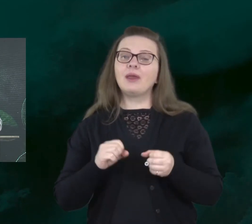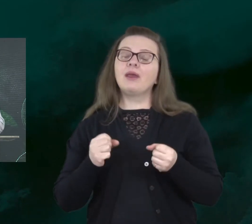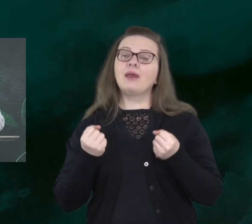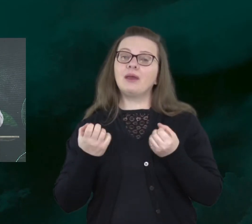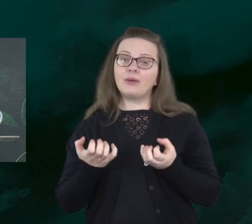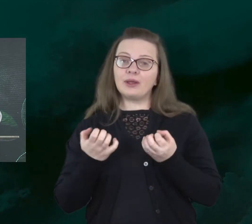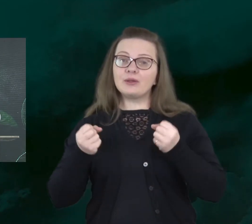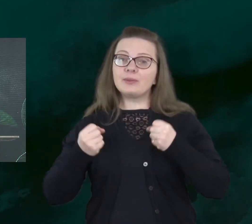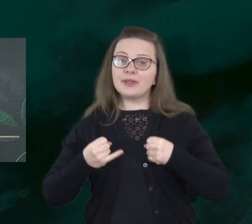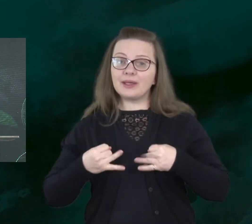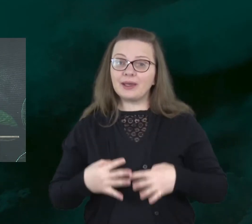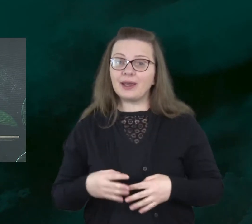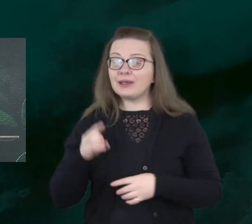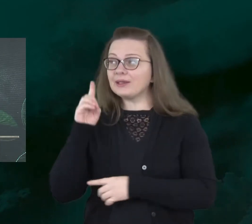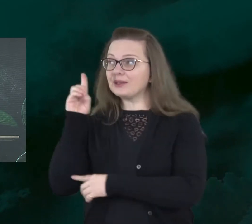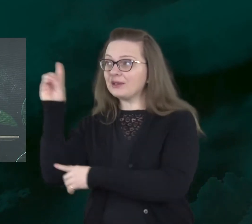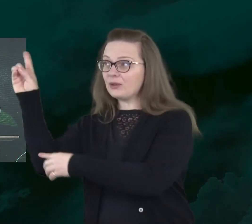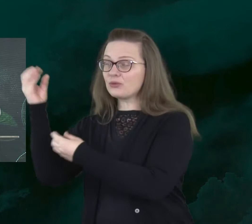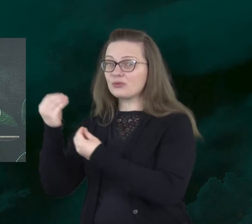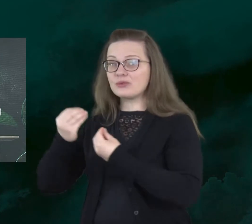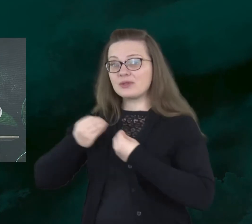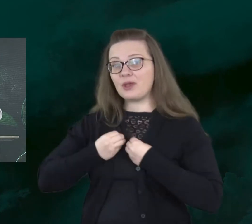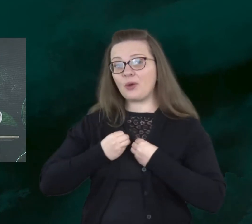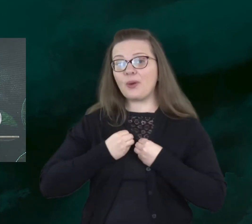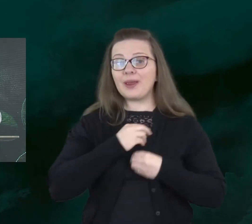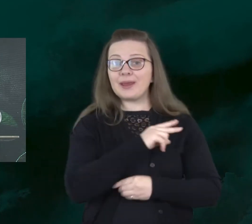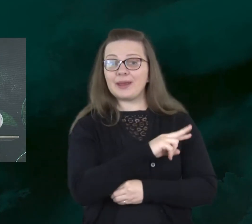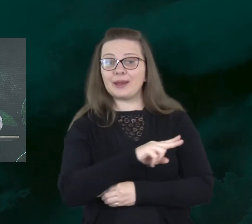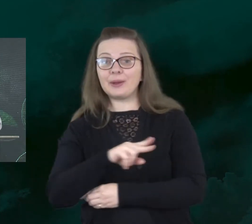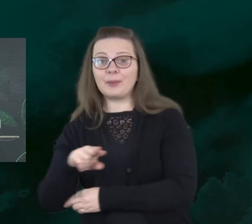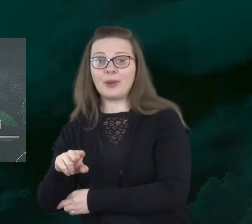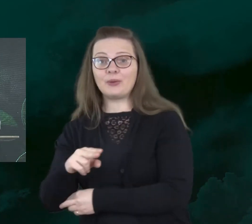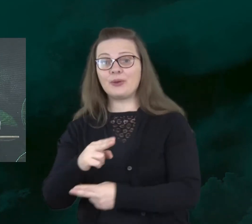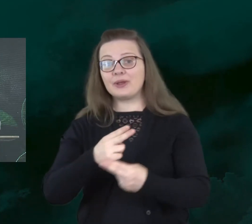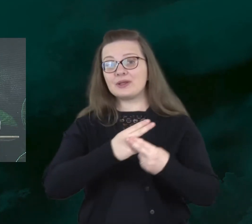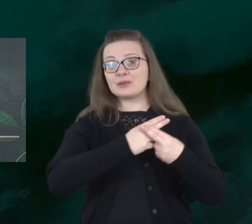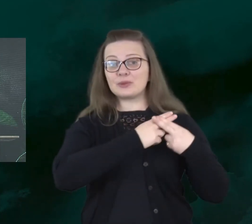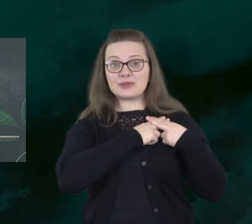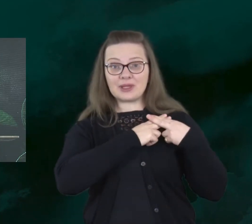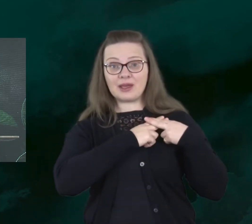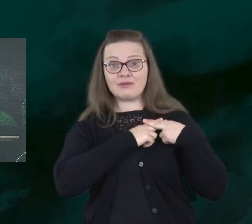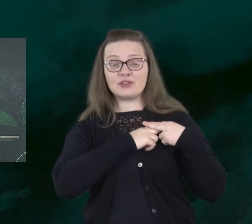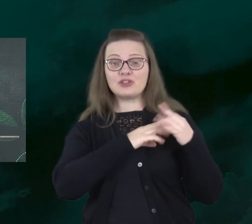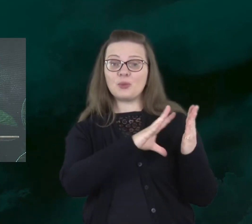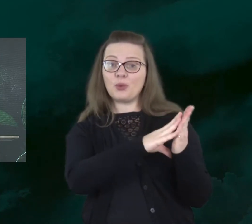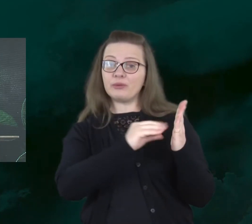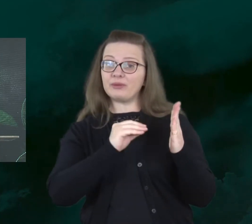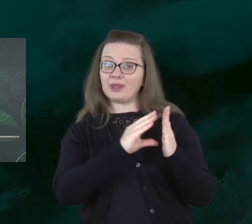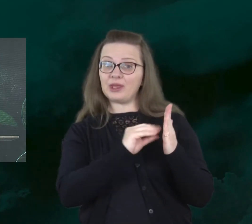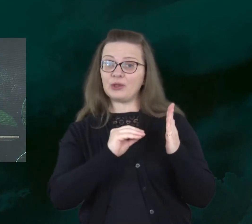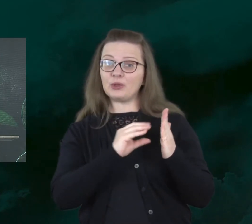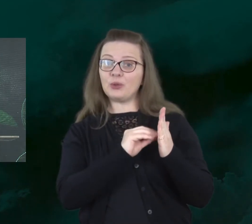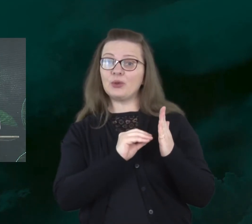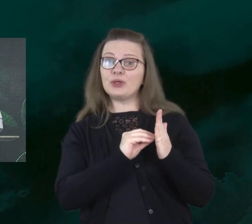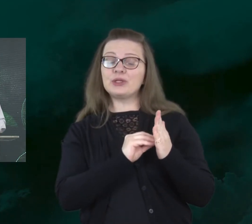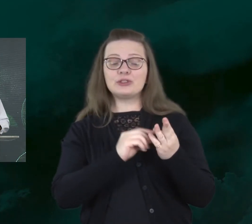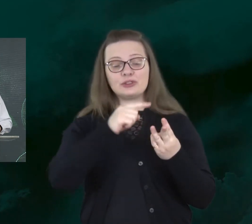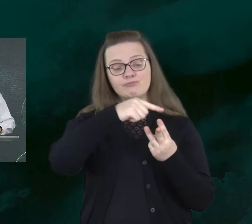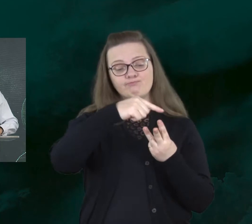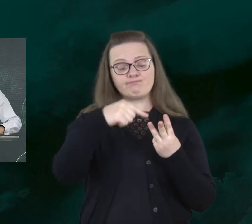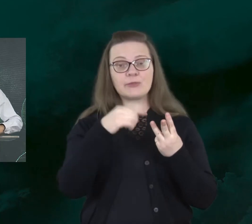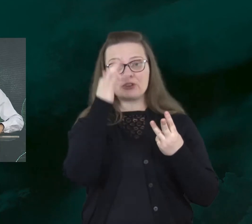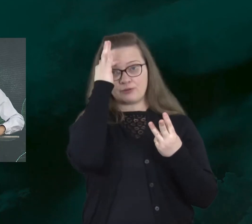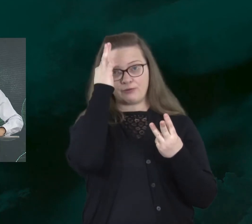apóstolos, como modelos para nós de fé, de amor e de esperança. Então eu queria mostrar para